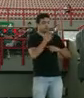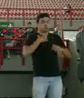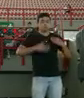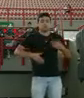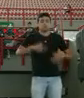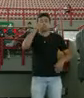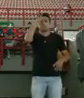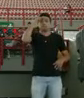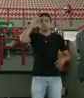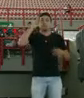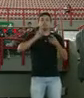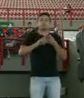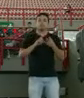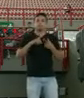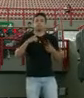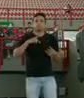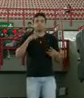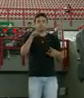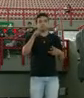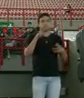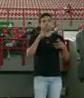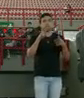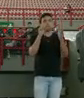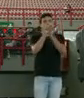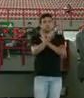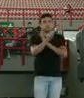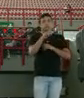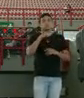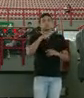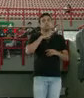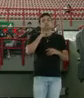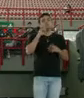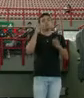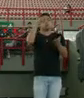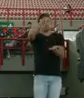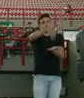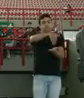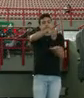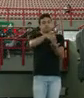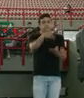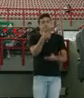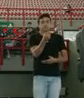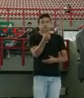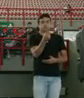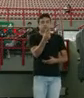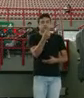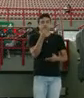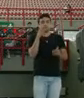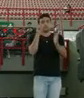questão aí no seu material, é a última questão, a 20ª, tá